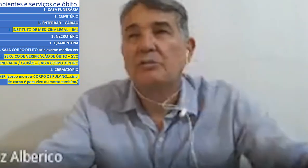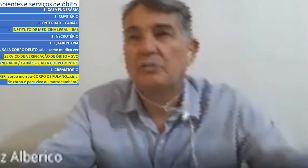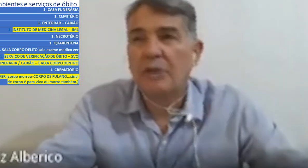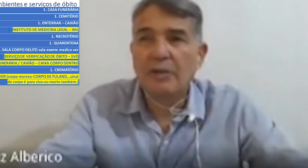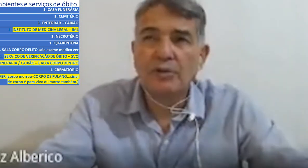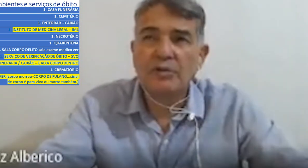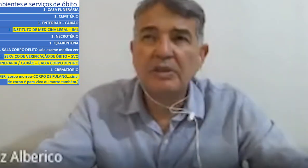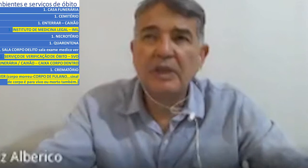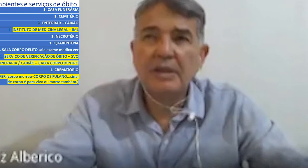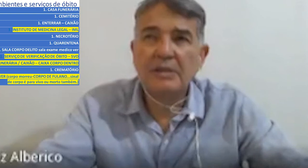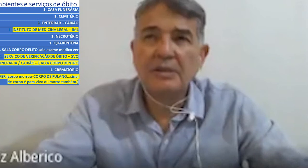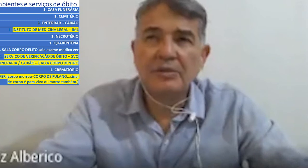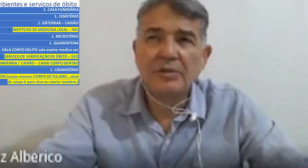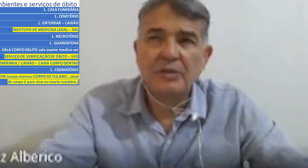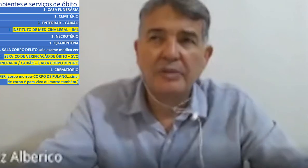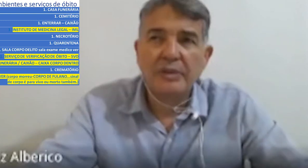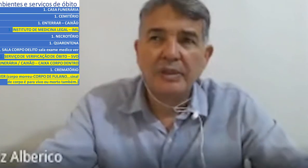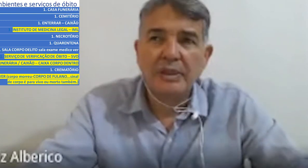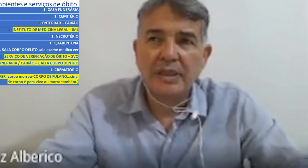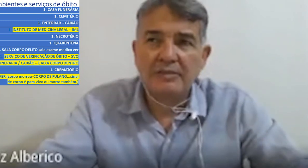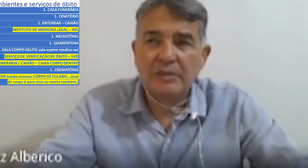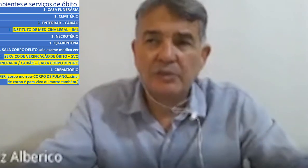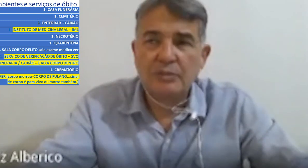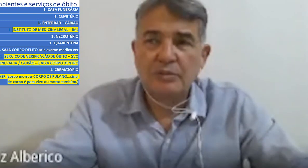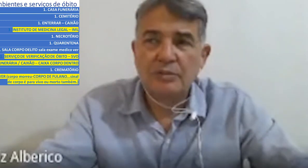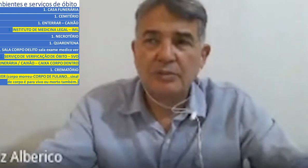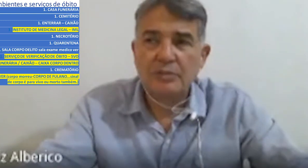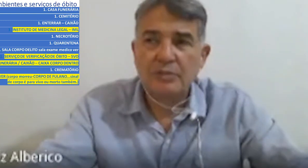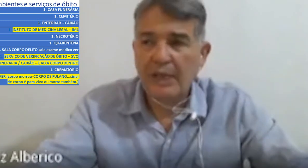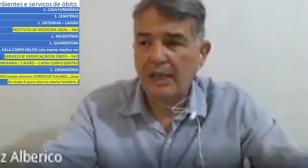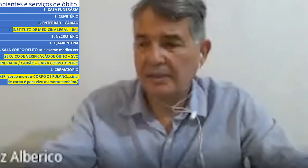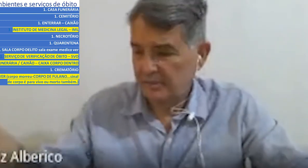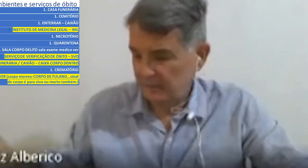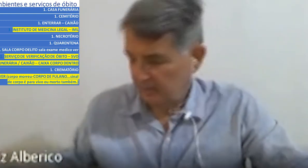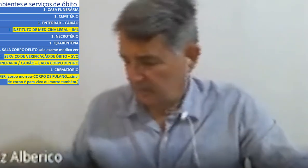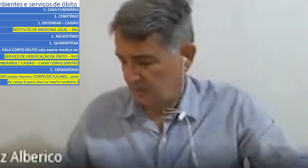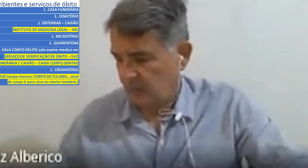um garoto de 10 anos, ele estava num lar,